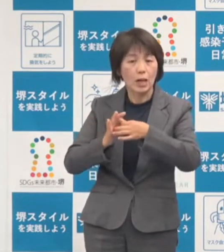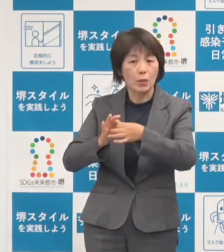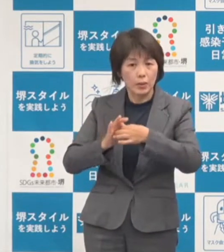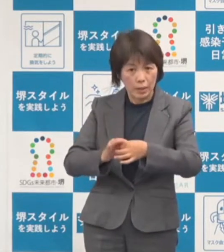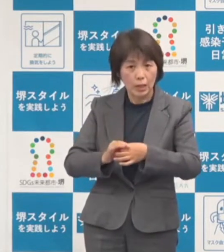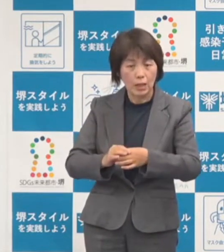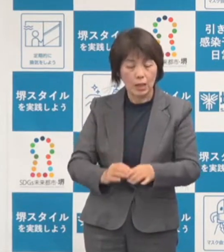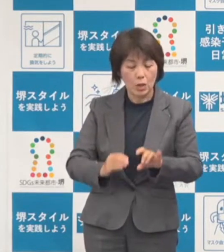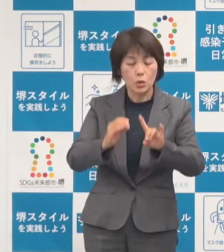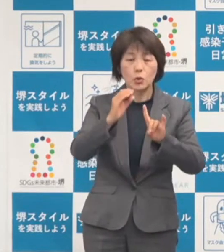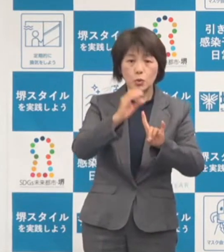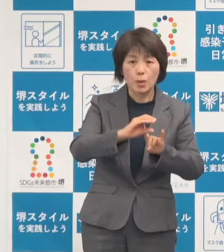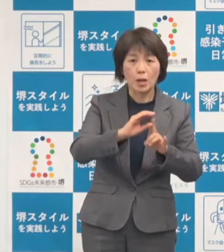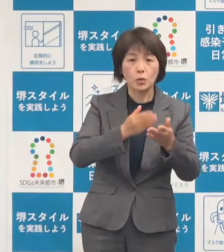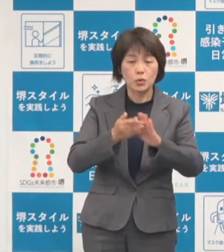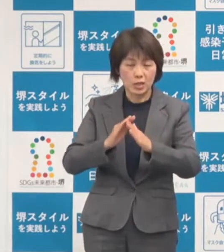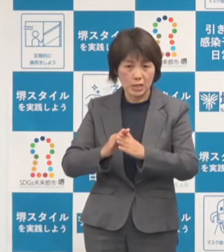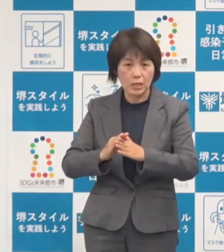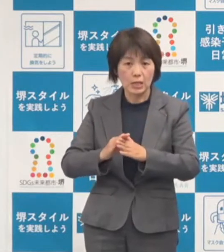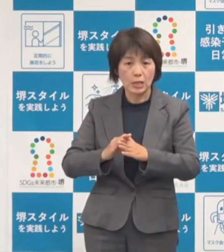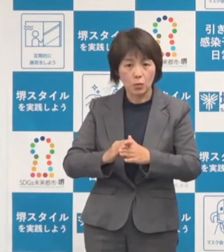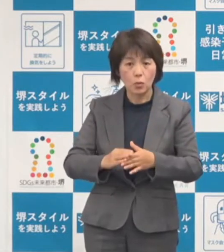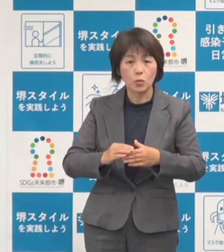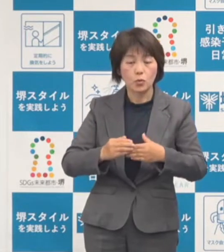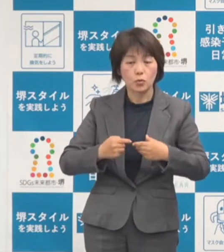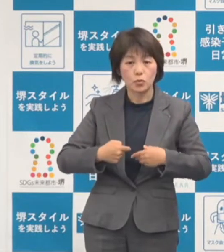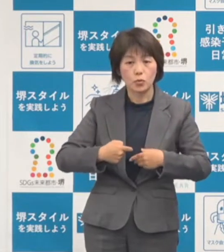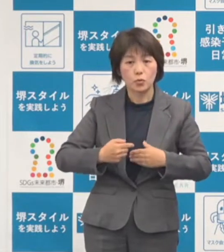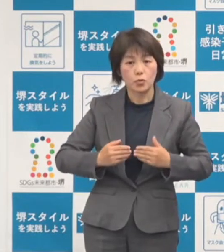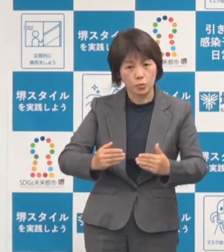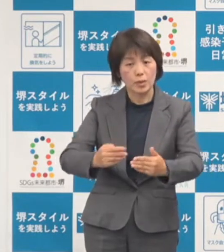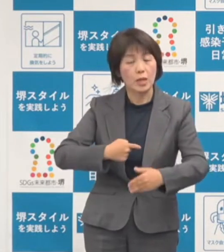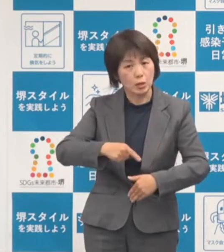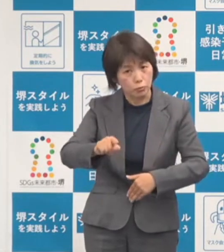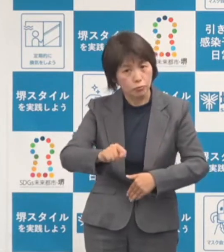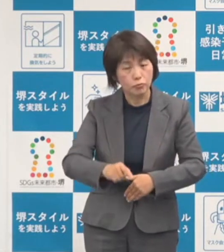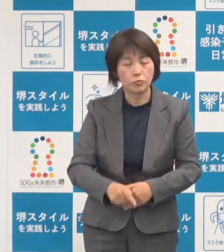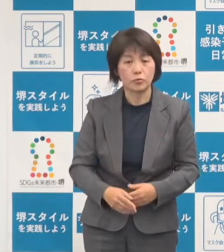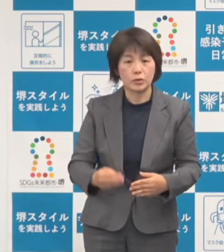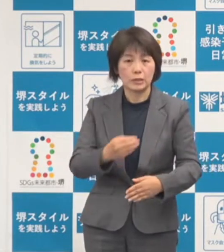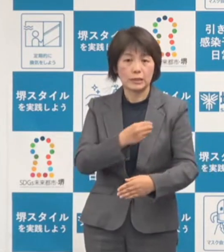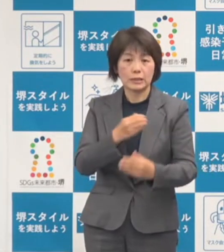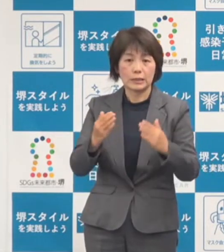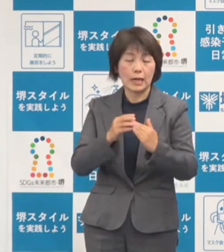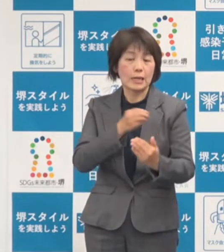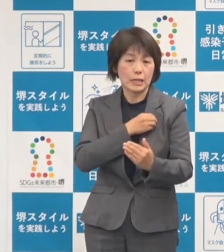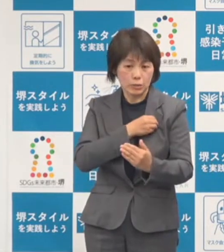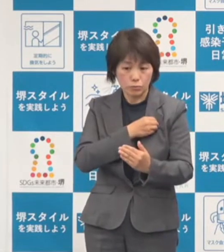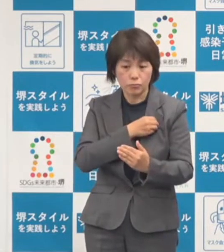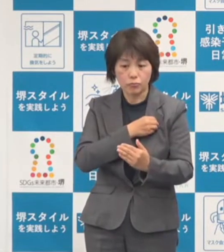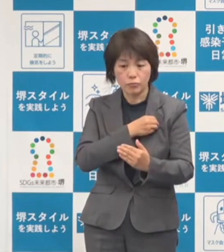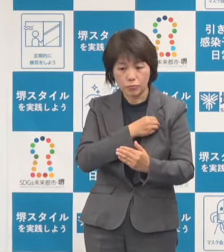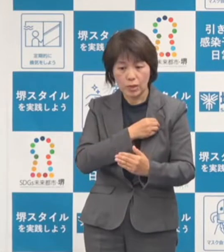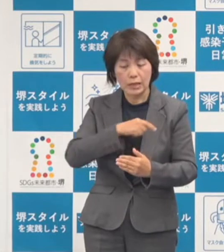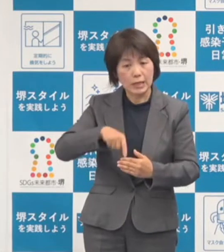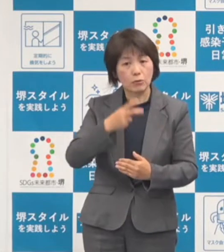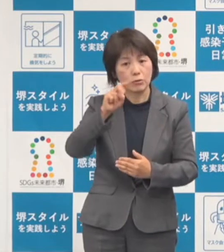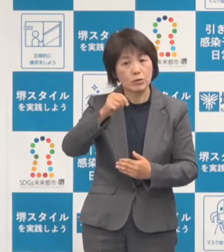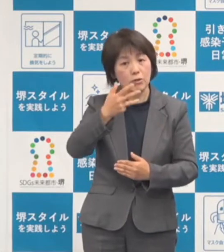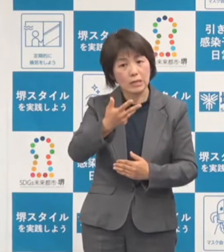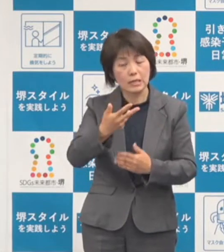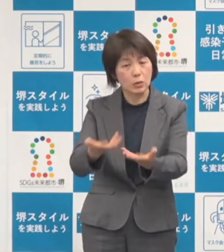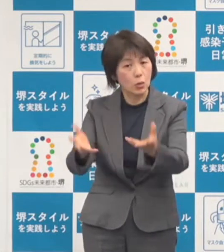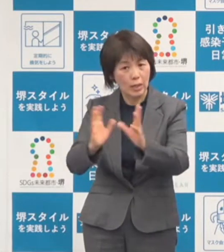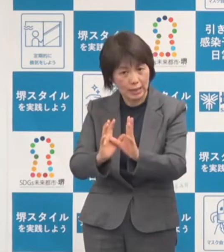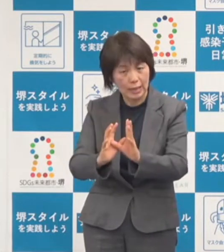を進めていこうということでございまして、会員数が128の団体、本日現在で128の団体に関